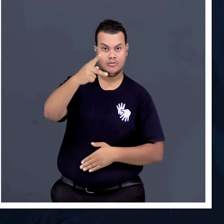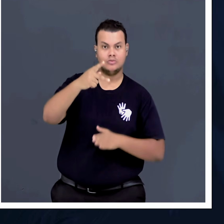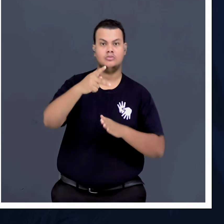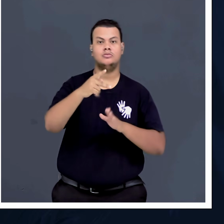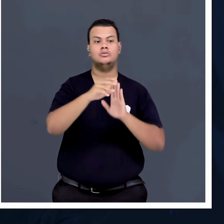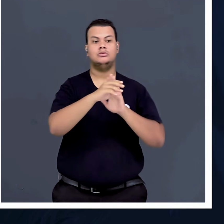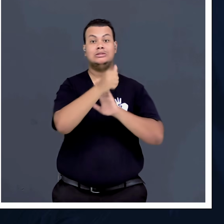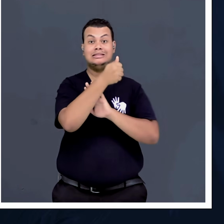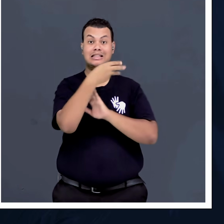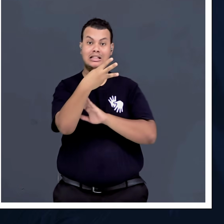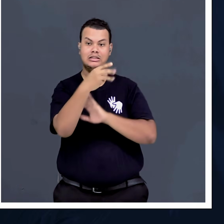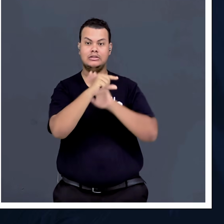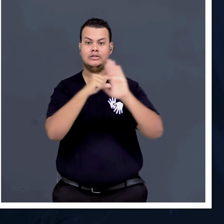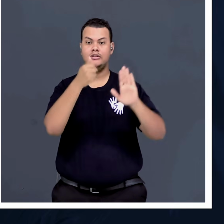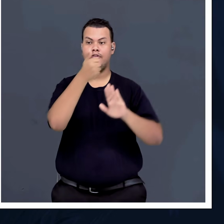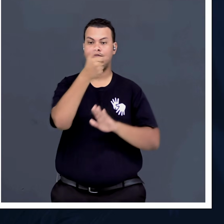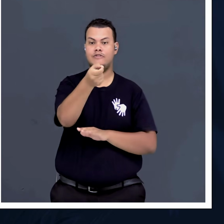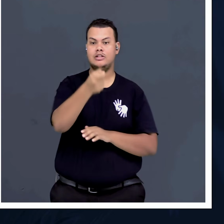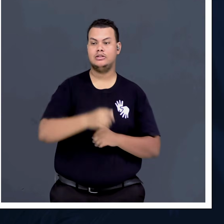13, 20.